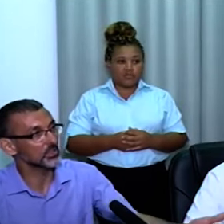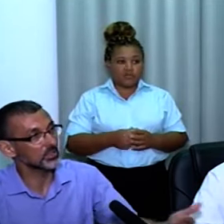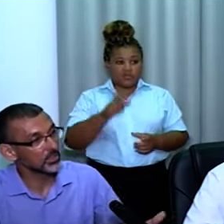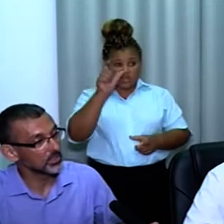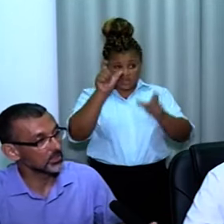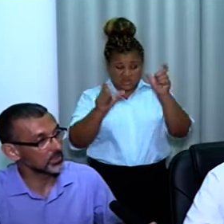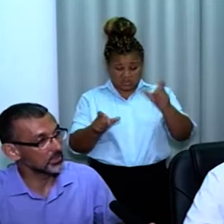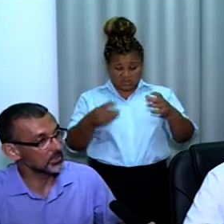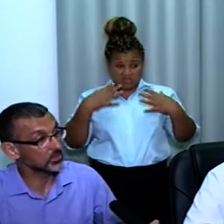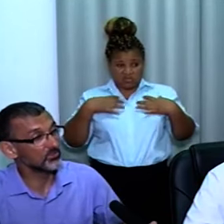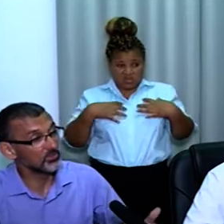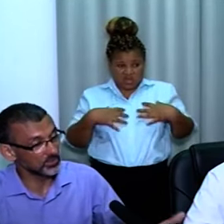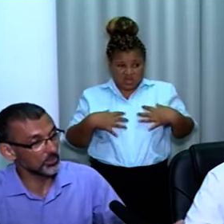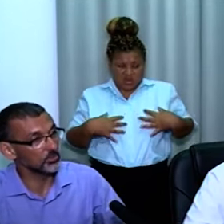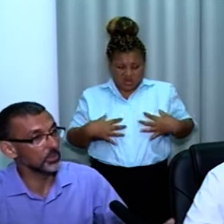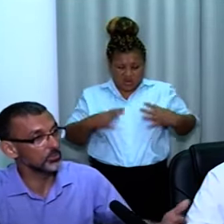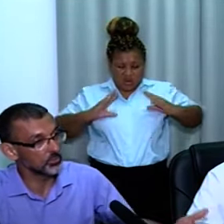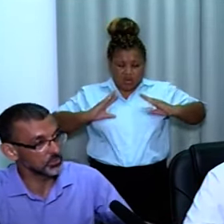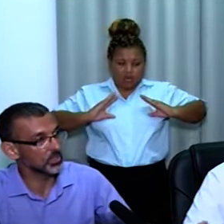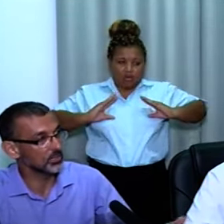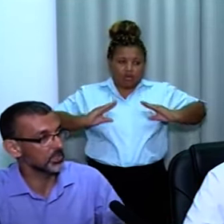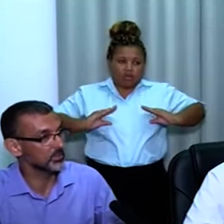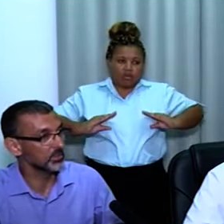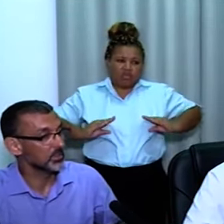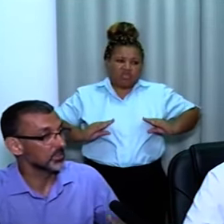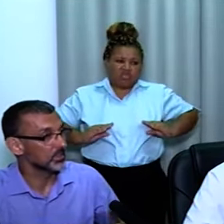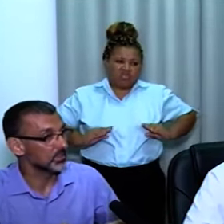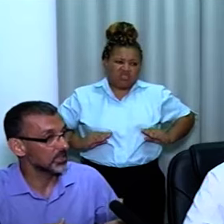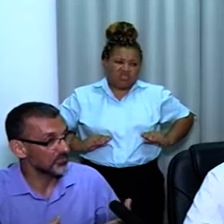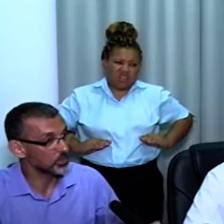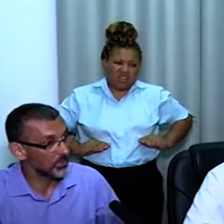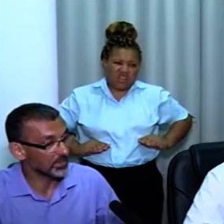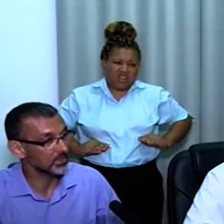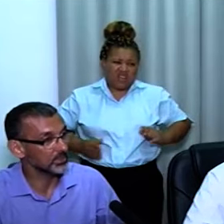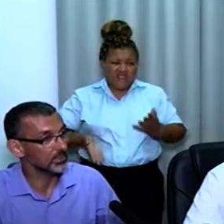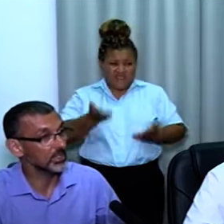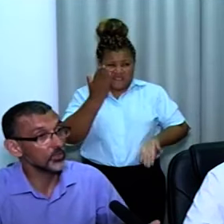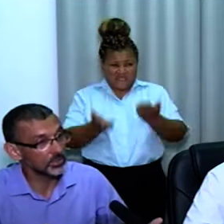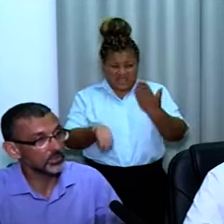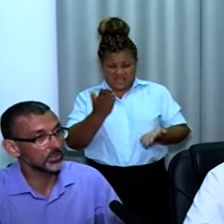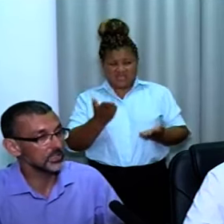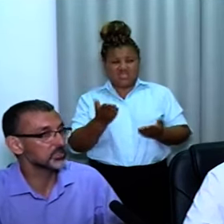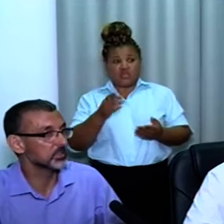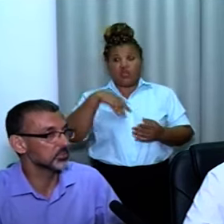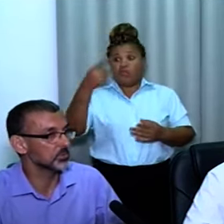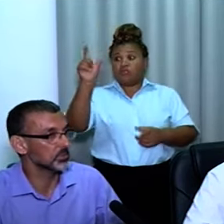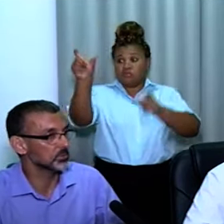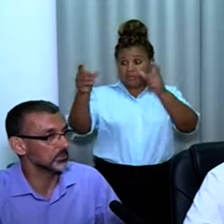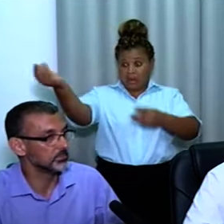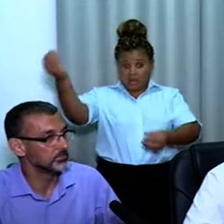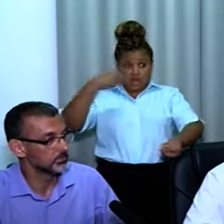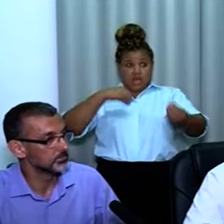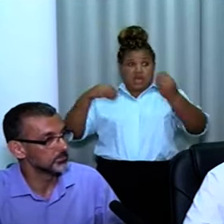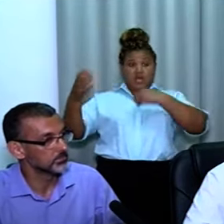vous êtes vulnérable pour vous avoir l'infection bactérie. Et nous avons la tisane pour ça